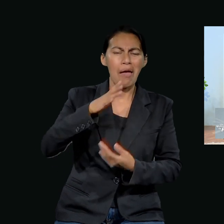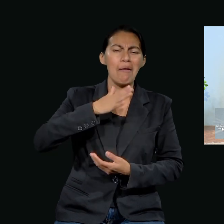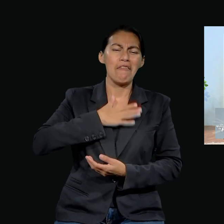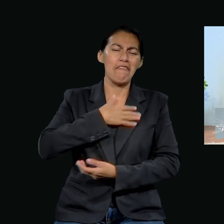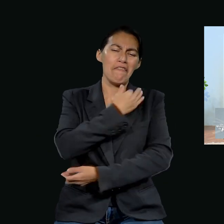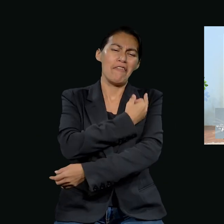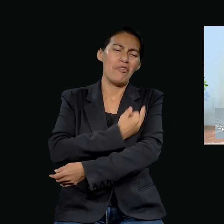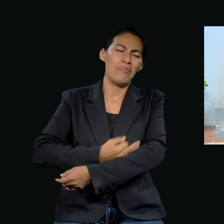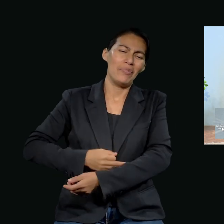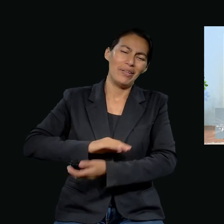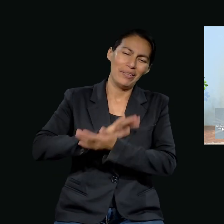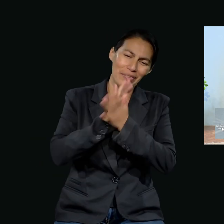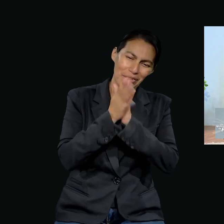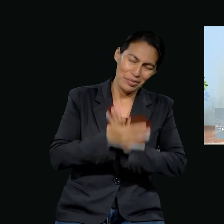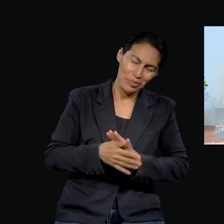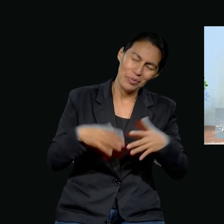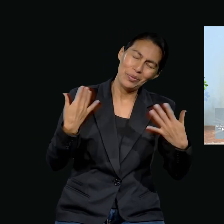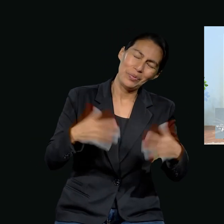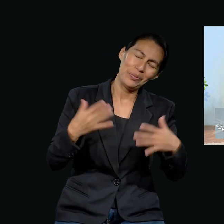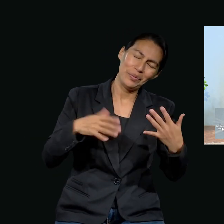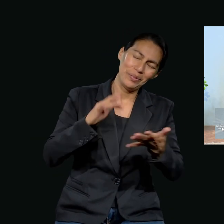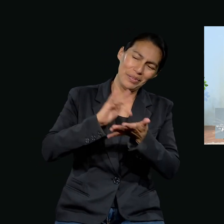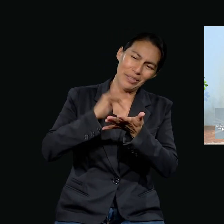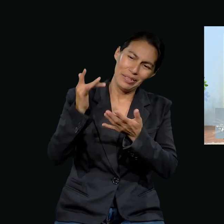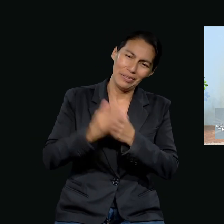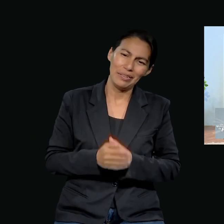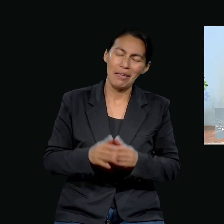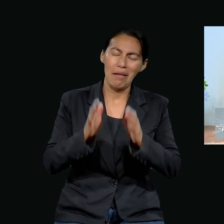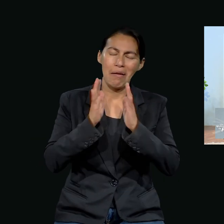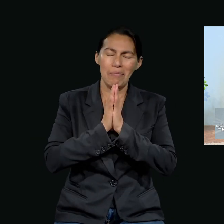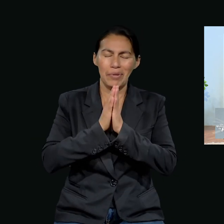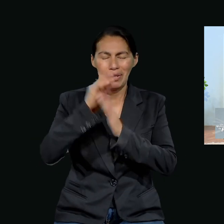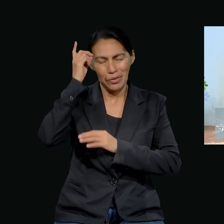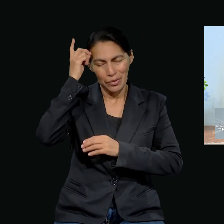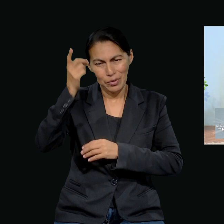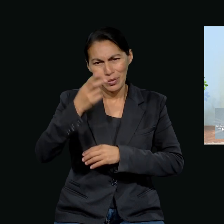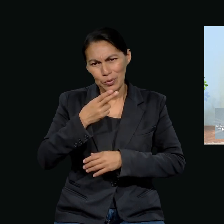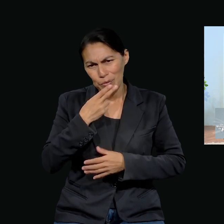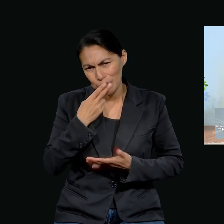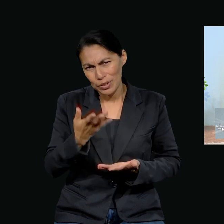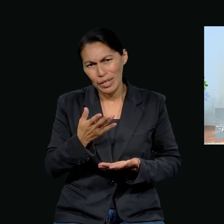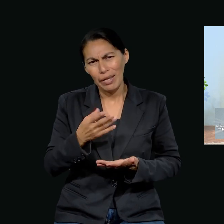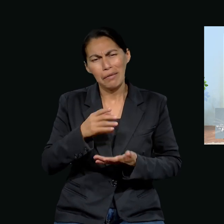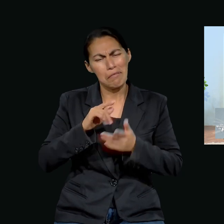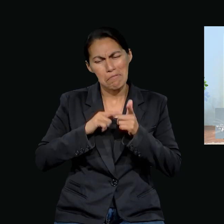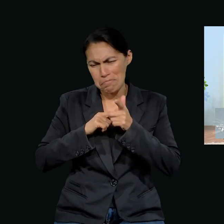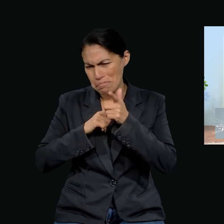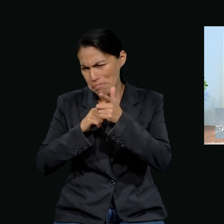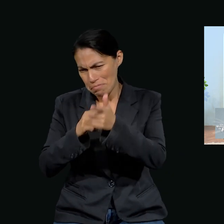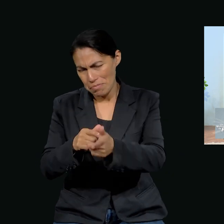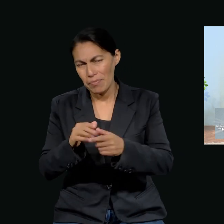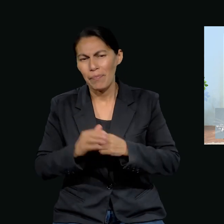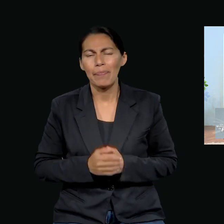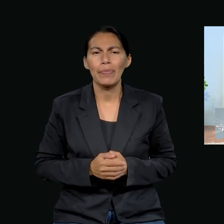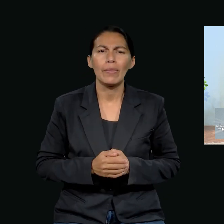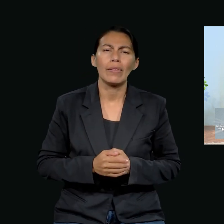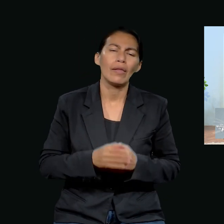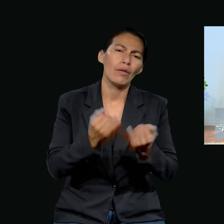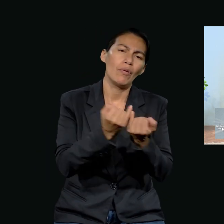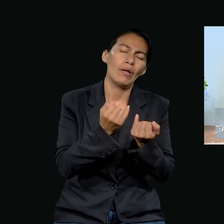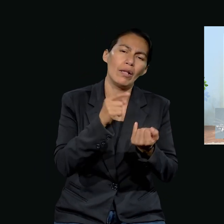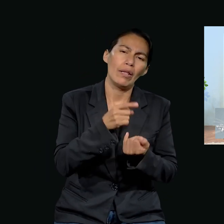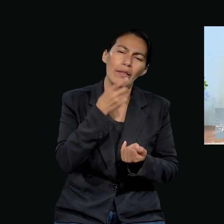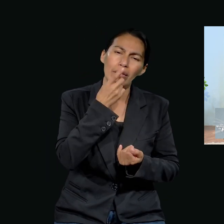nuestro pueblo Y se convirtieron En nuestra familia Desde entonces Gloria a Dios Dios lo ha